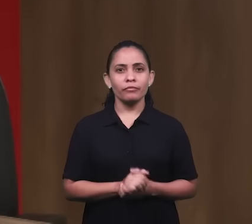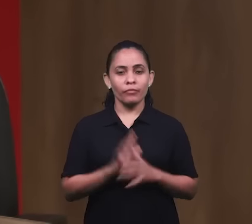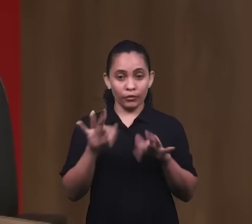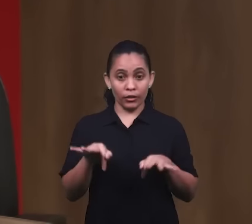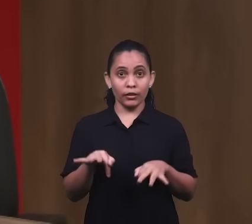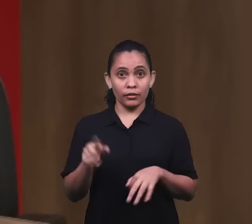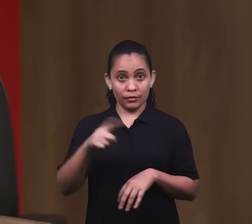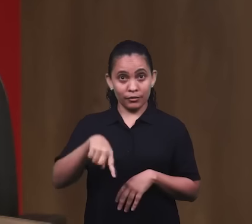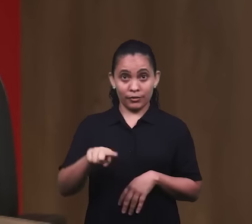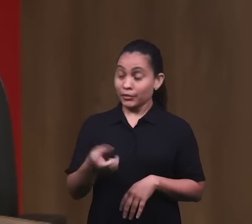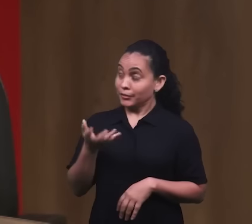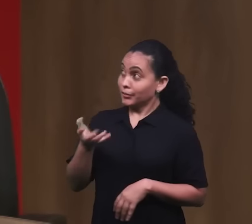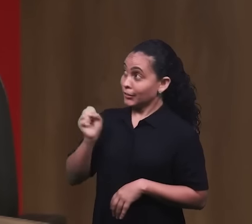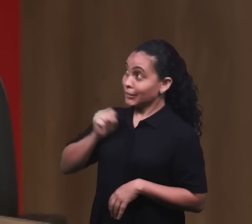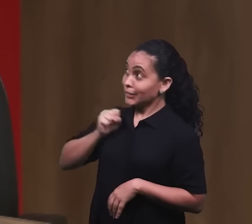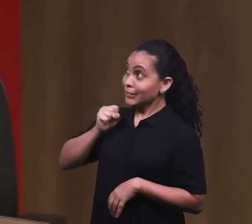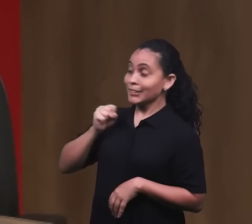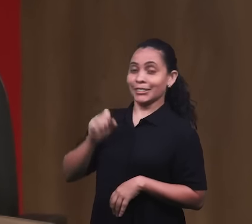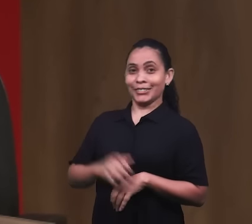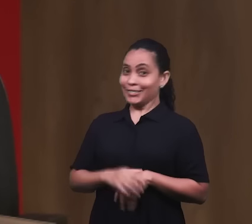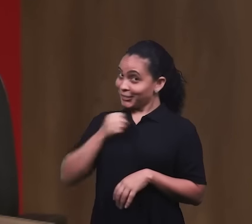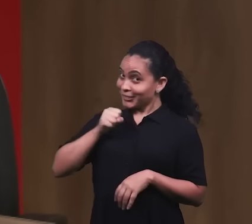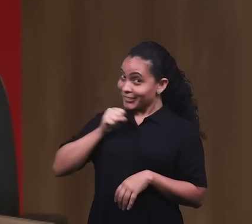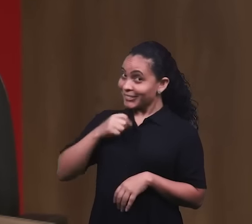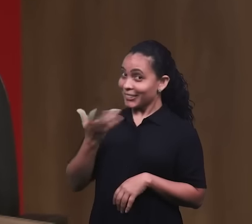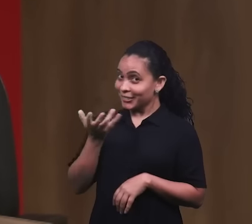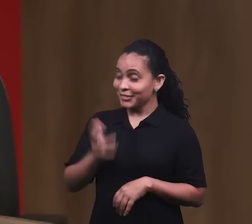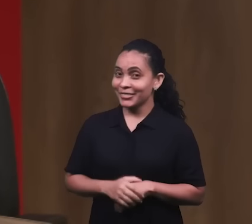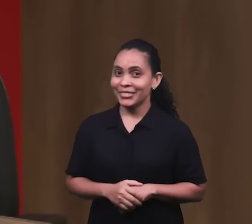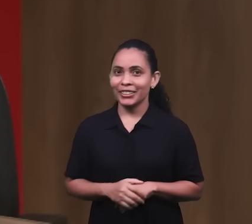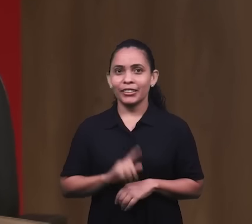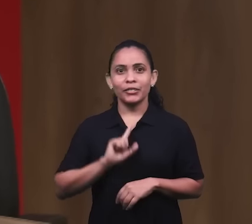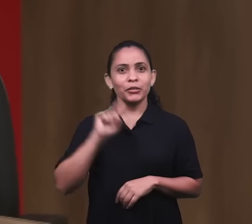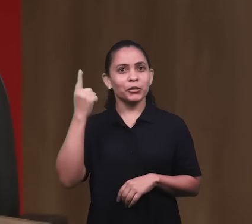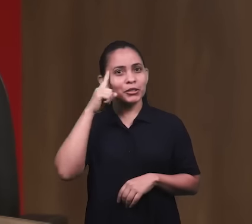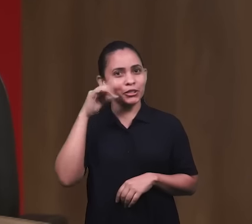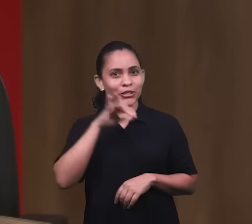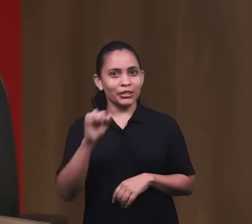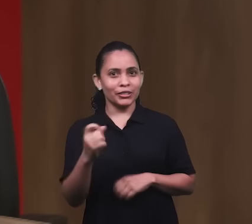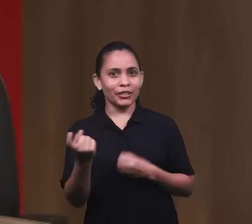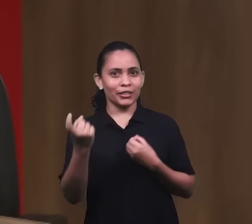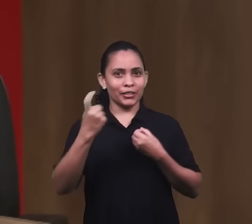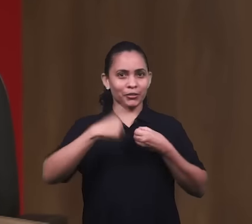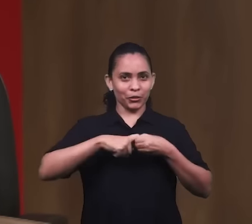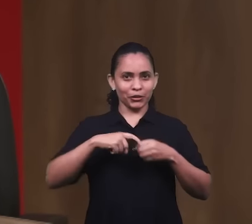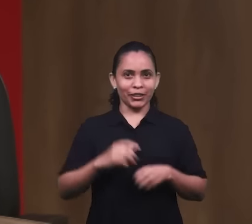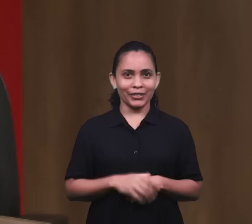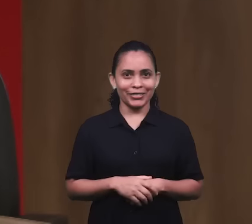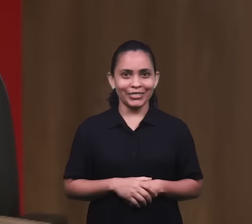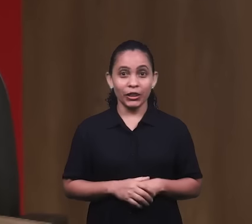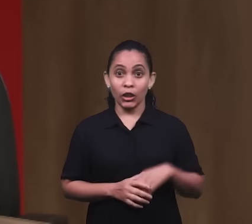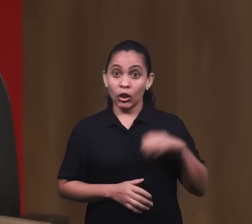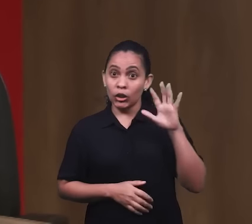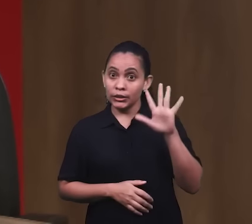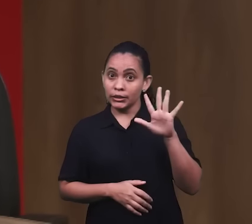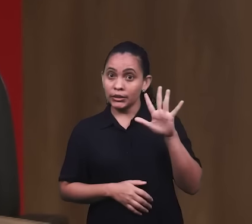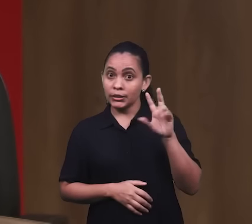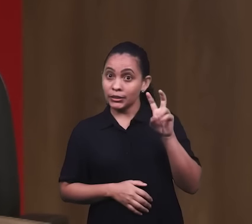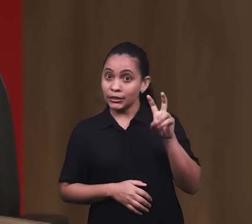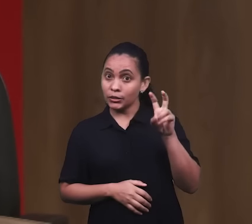final elas estavam tudo sim, sim, sim. E aí, no outro dia, elas voltaram com 5 surdas. Aí eu